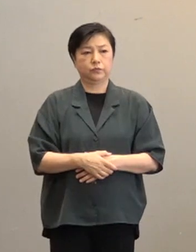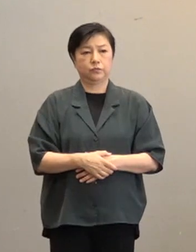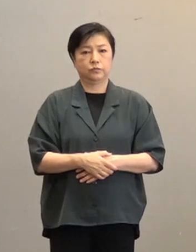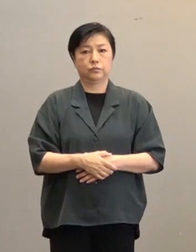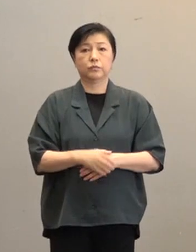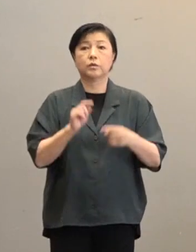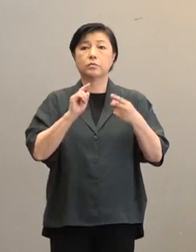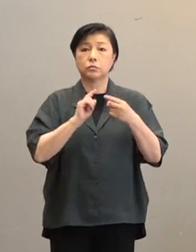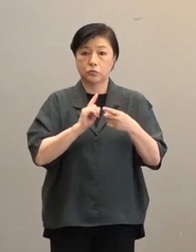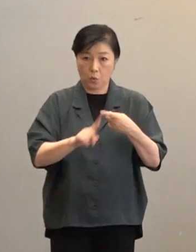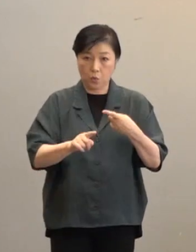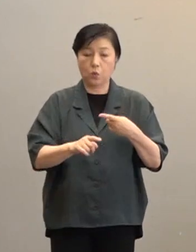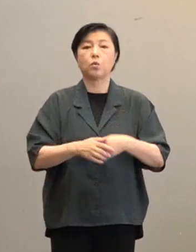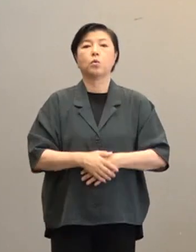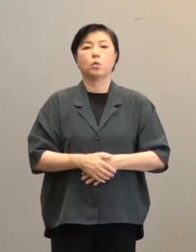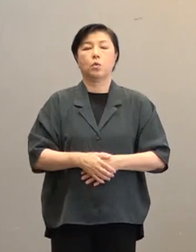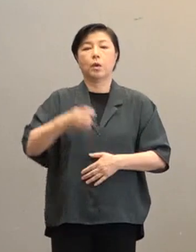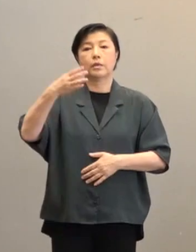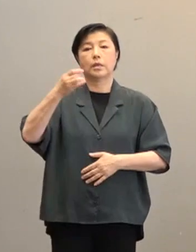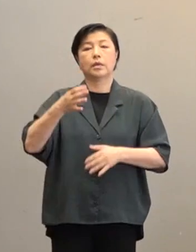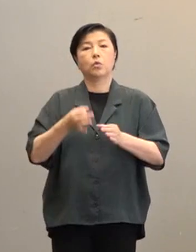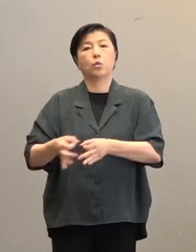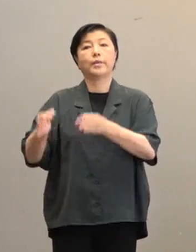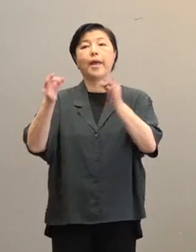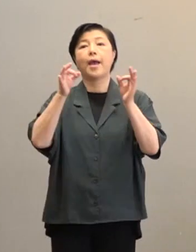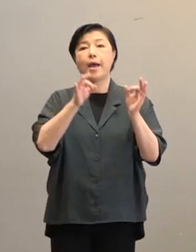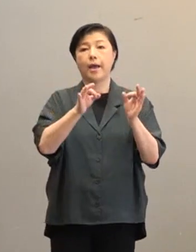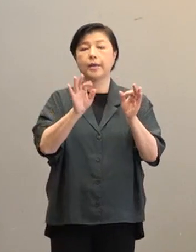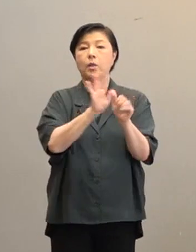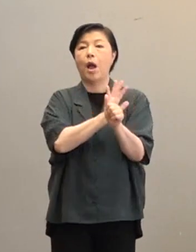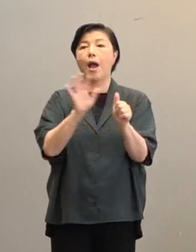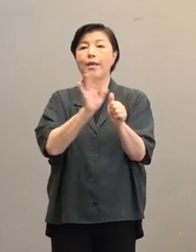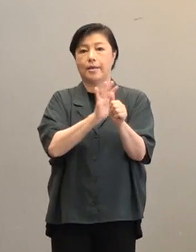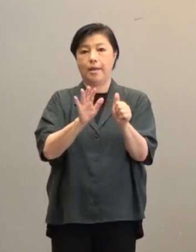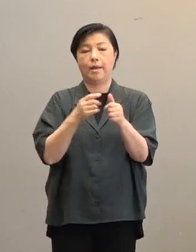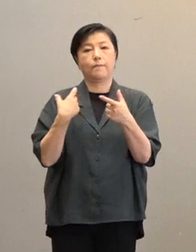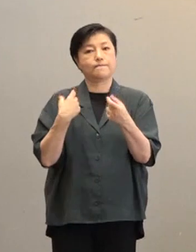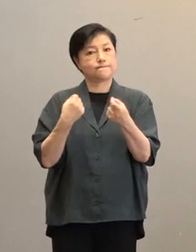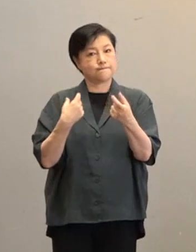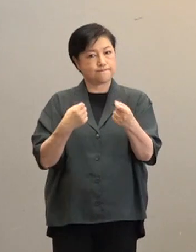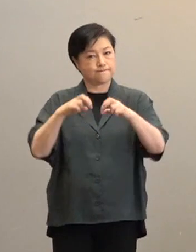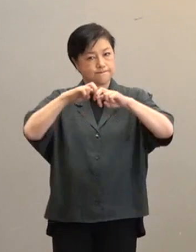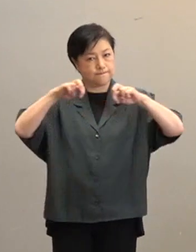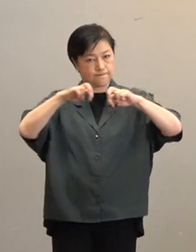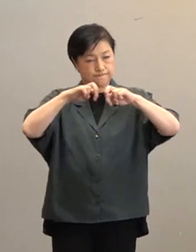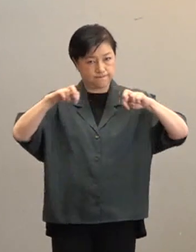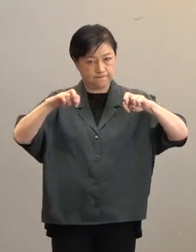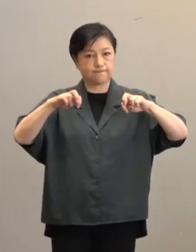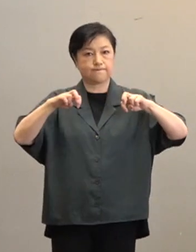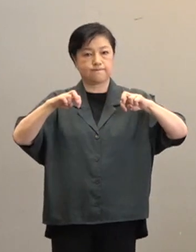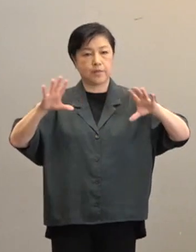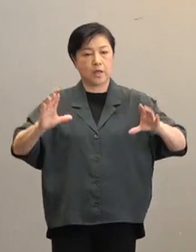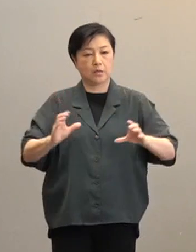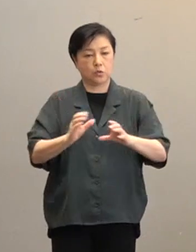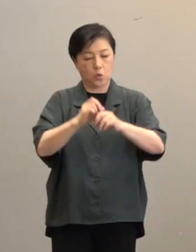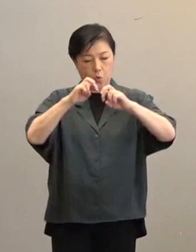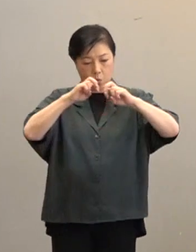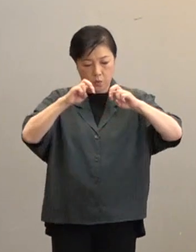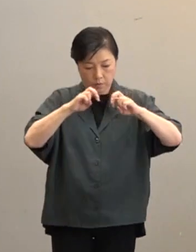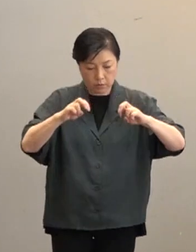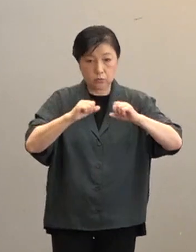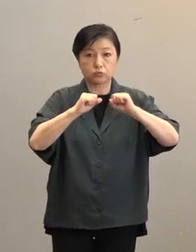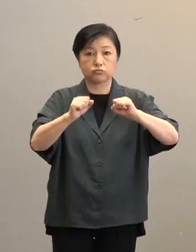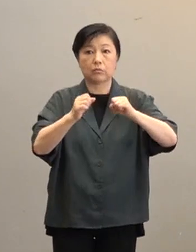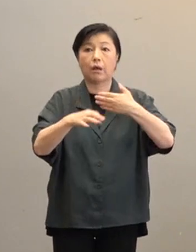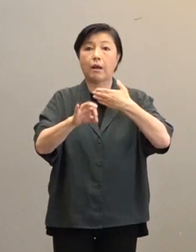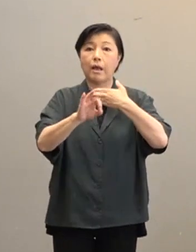それとですね、電気料金の値上げの背景をしっかりと分析を総括をするのであればですね、やは